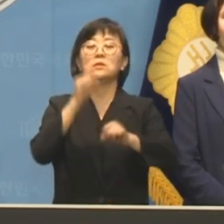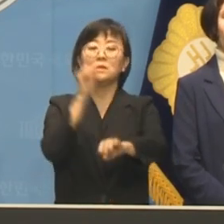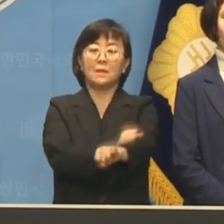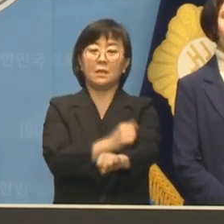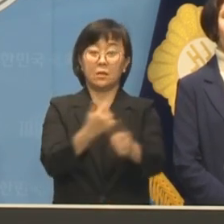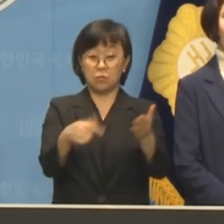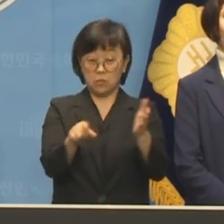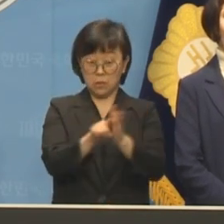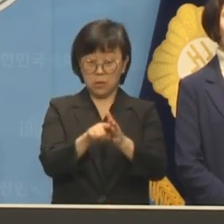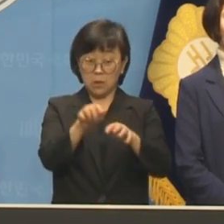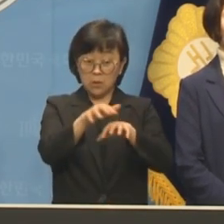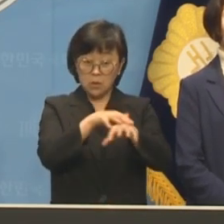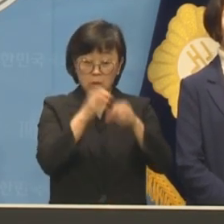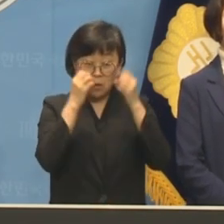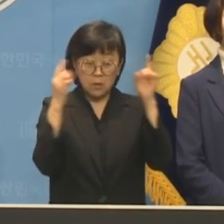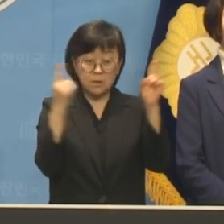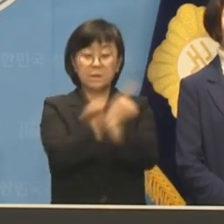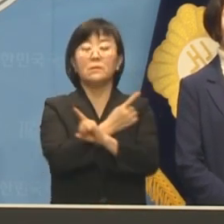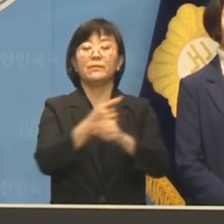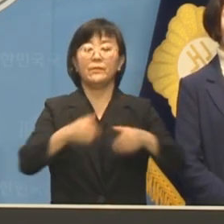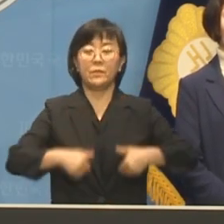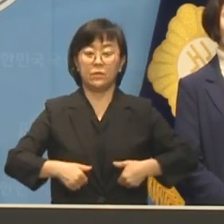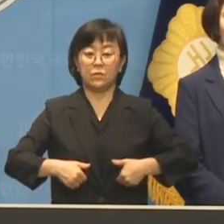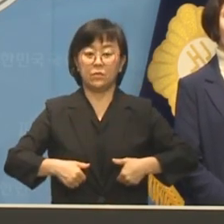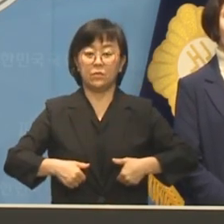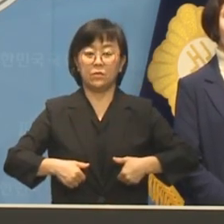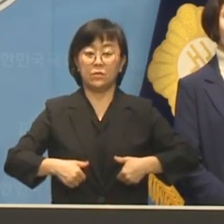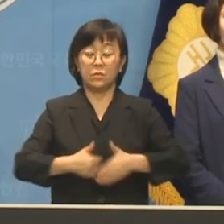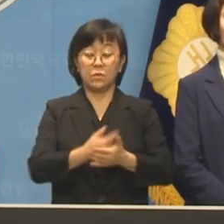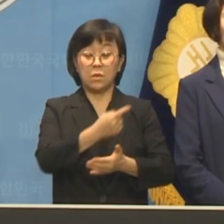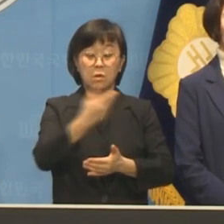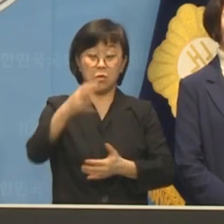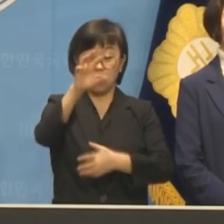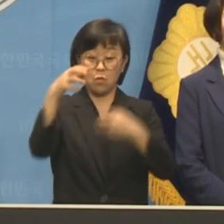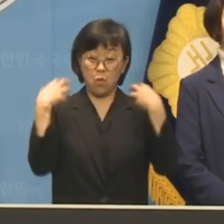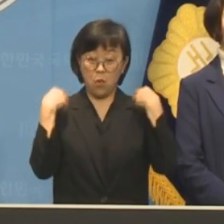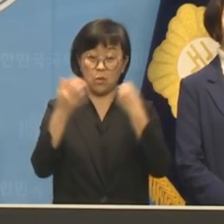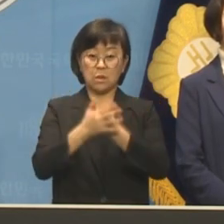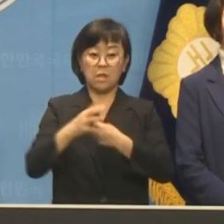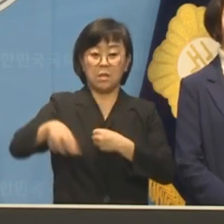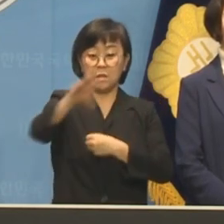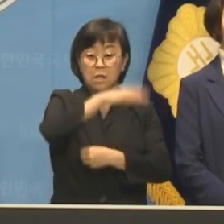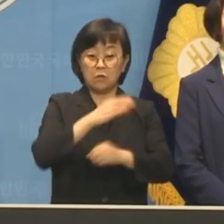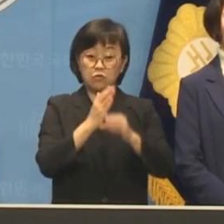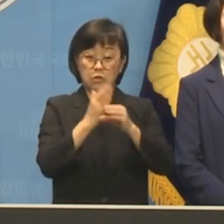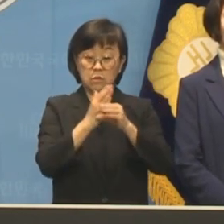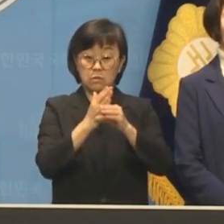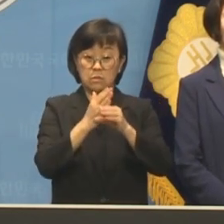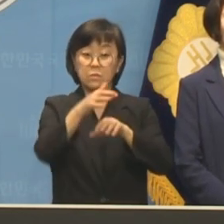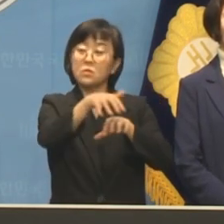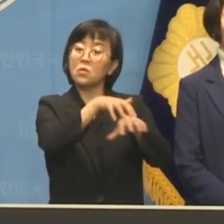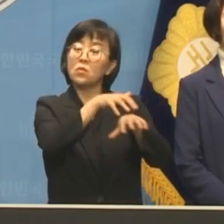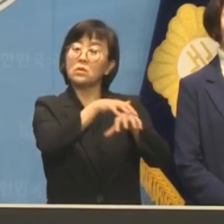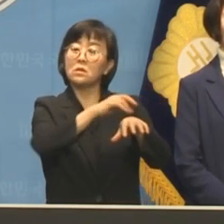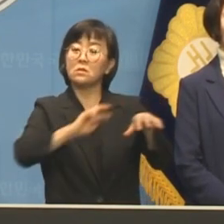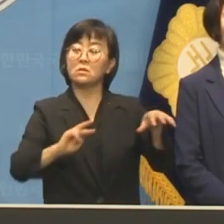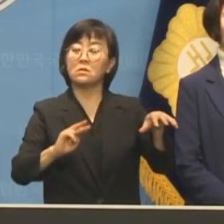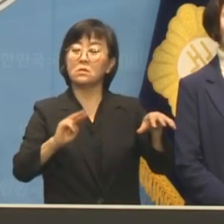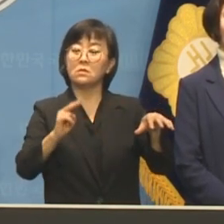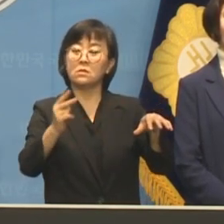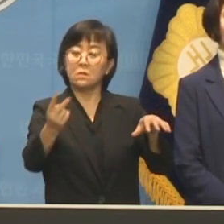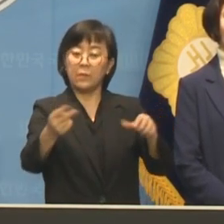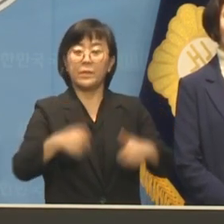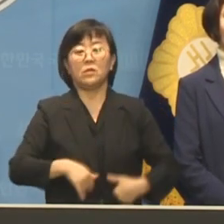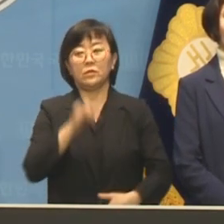있도록 조직의 혁신이 필요한 시점입니다. 소방청은 현장 중심의 중심 조직으로의 전환을